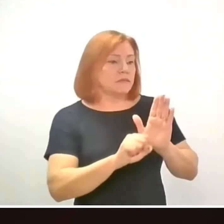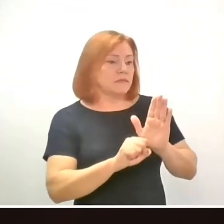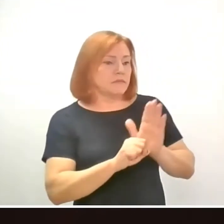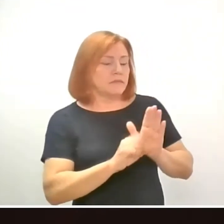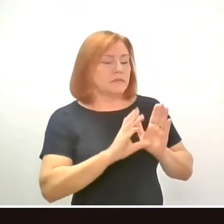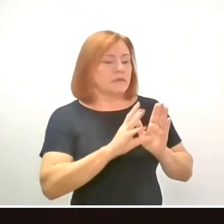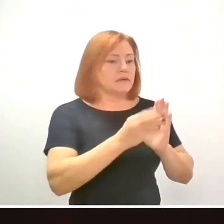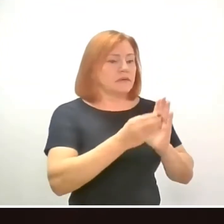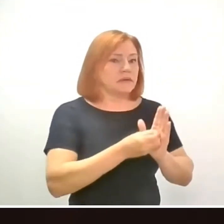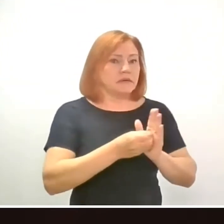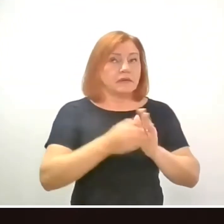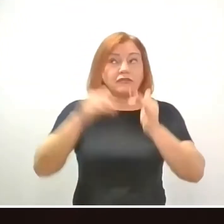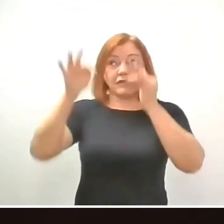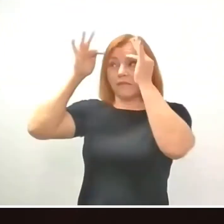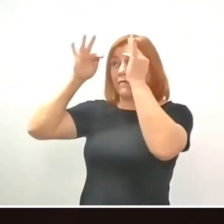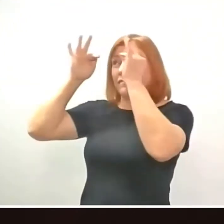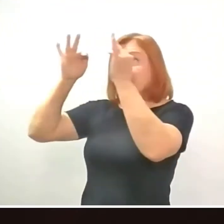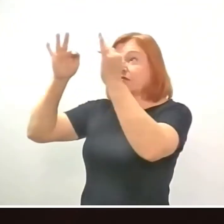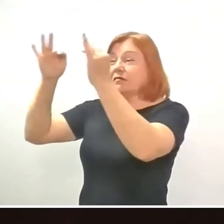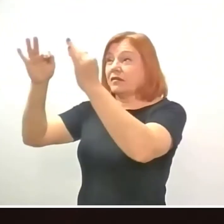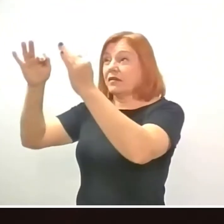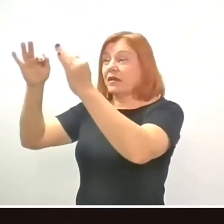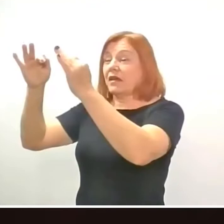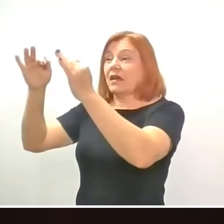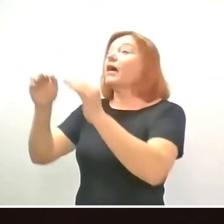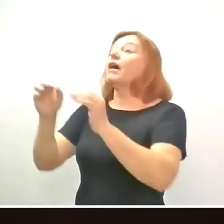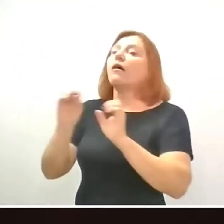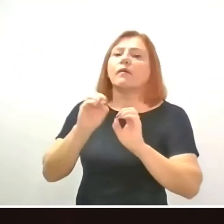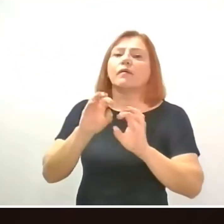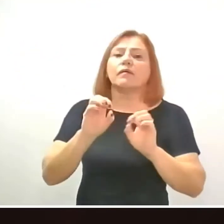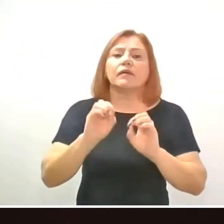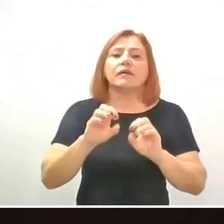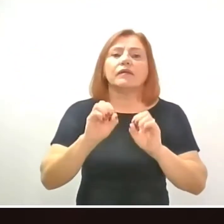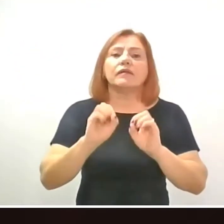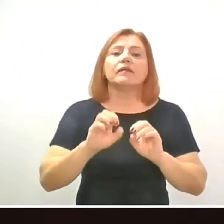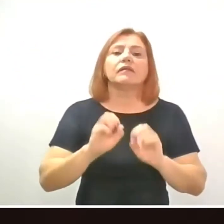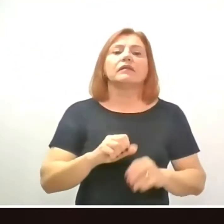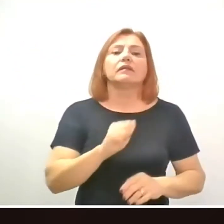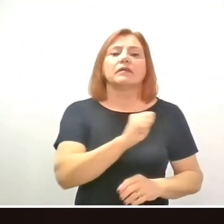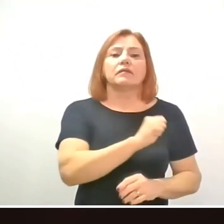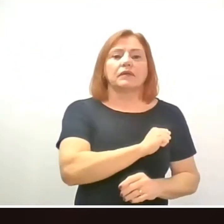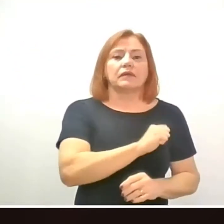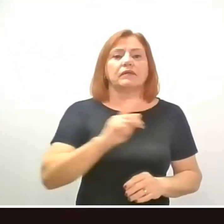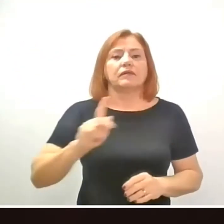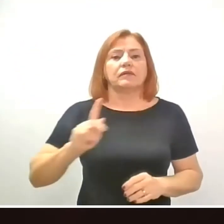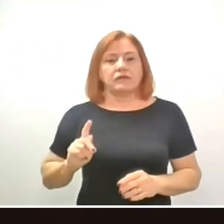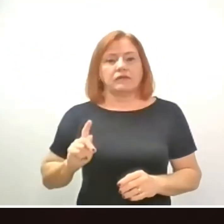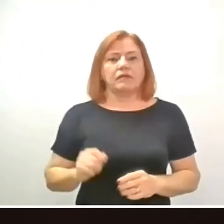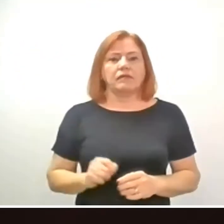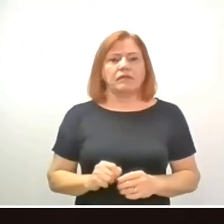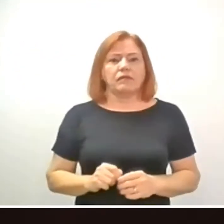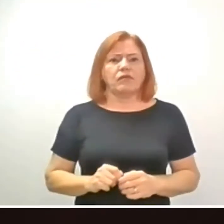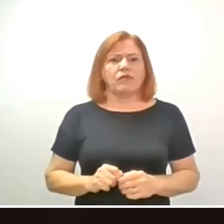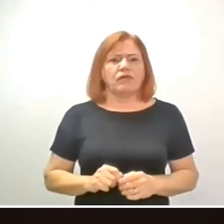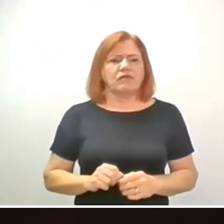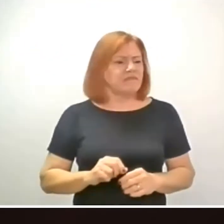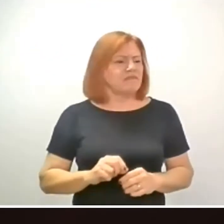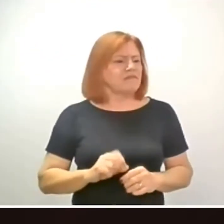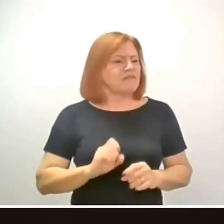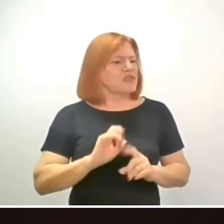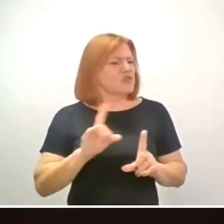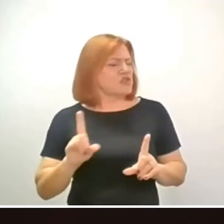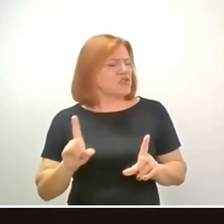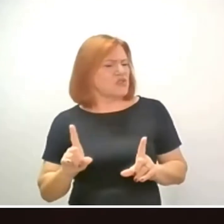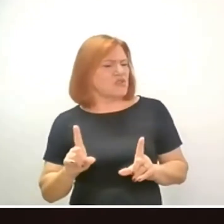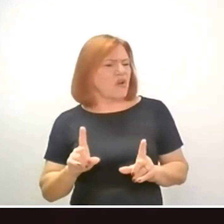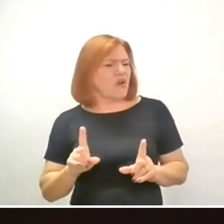essa fidelidade se resumia apenas na observação na letra, legalisticamente, né?